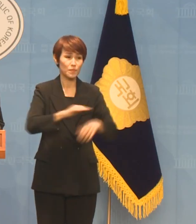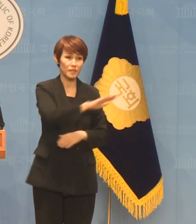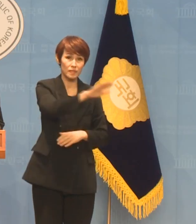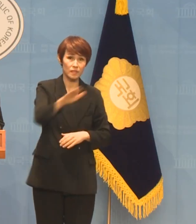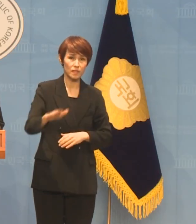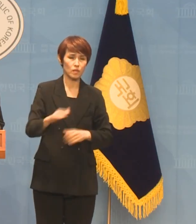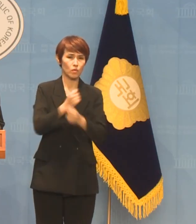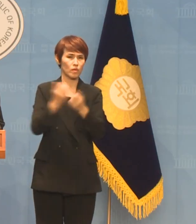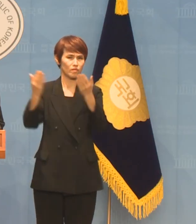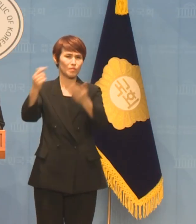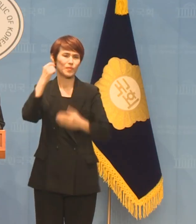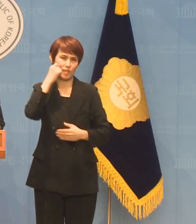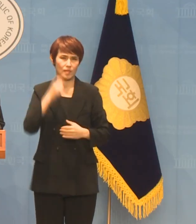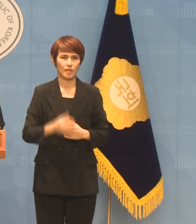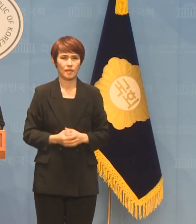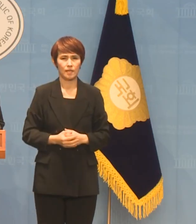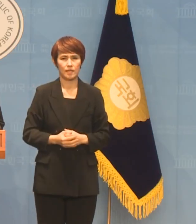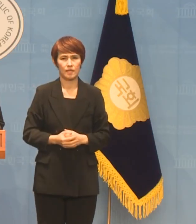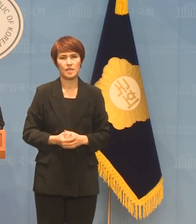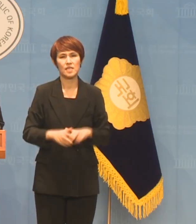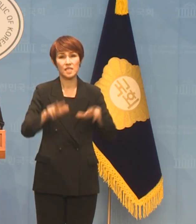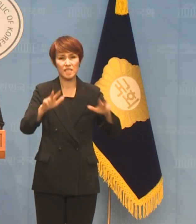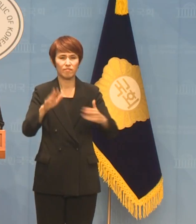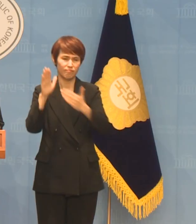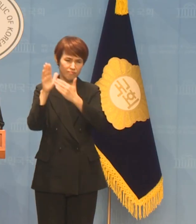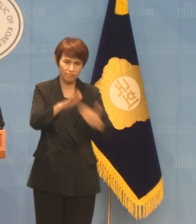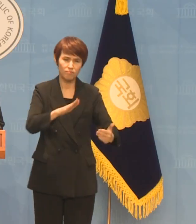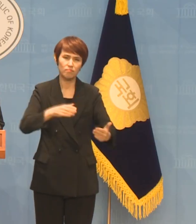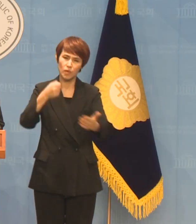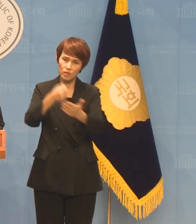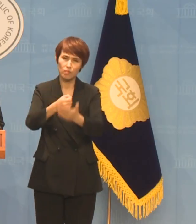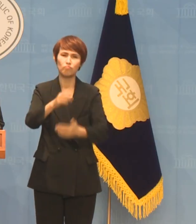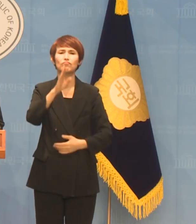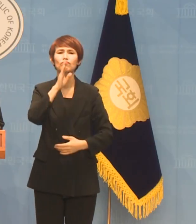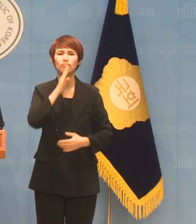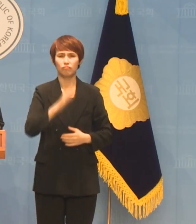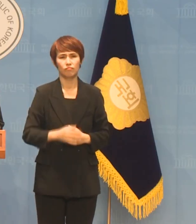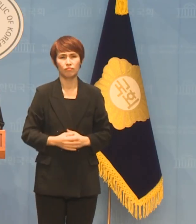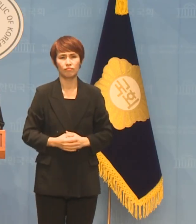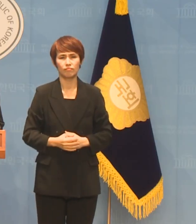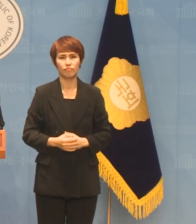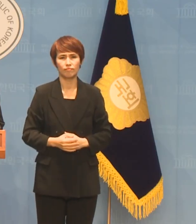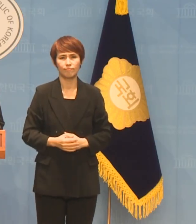용납하겠습니까? 즉각 각하 결정을 내리는 것이 마땅할 것입니다.